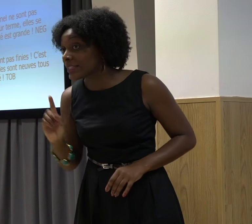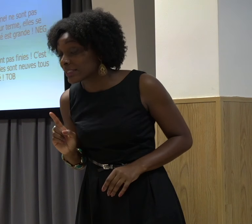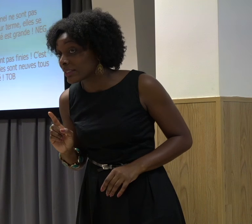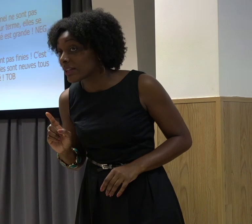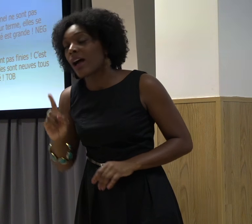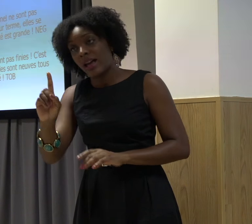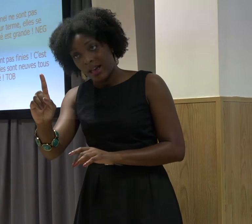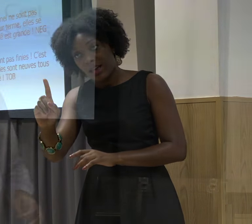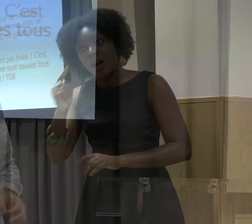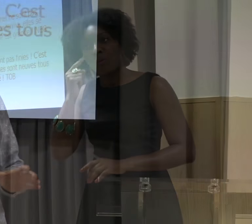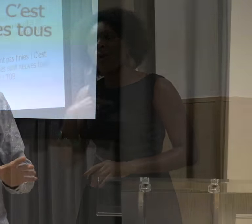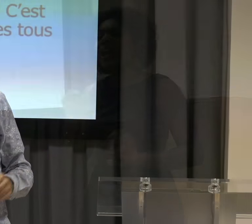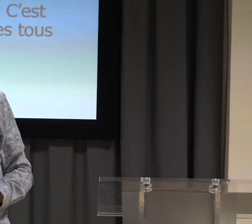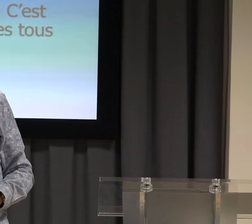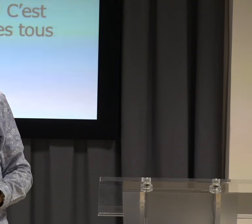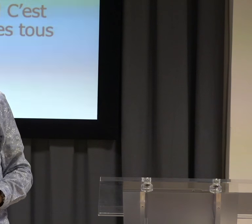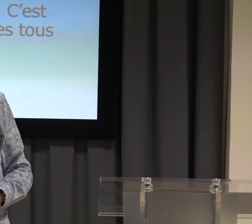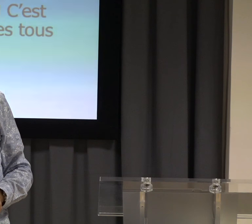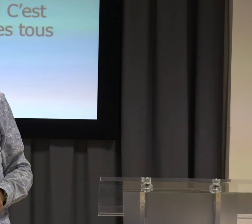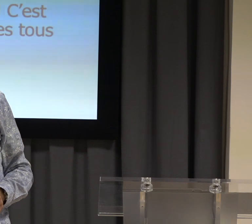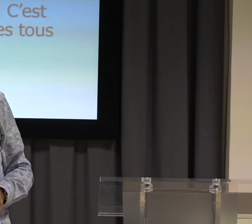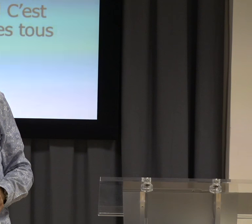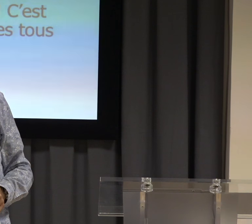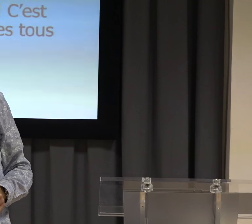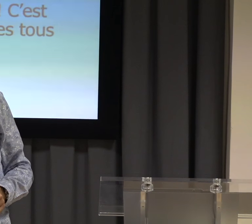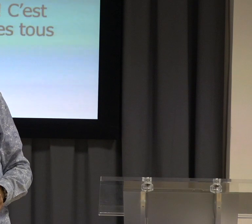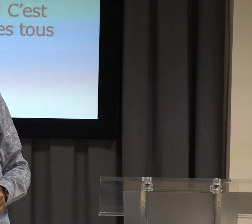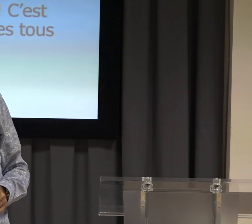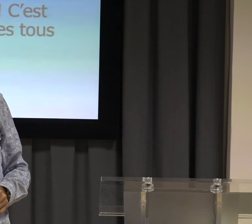Pour moi, ici, il n'y a ni noir ni blanc.